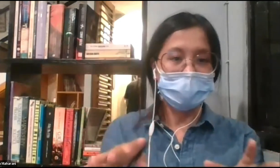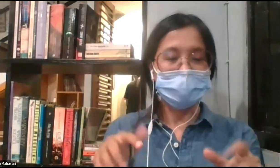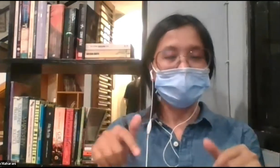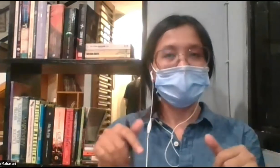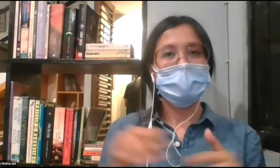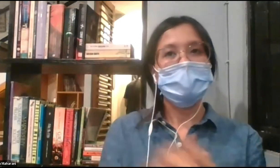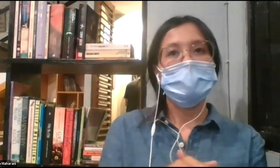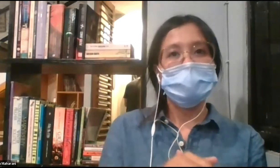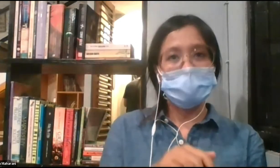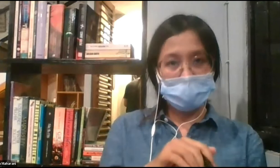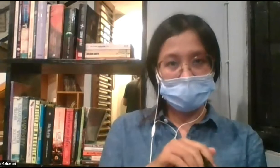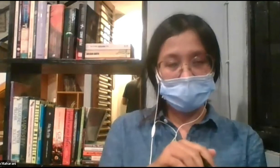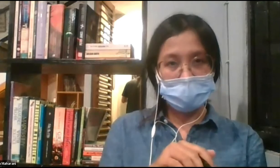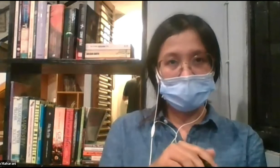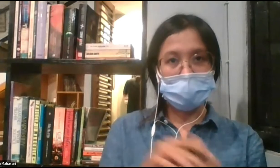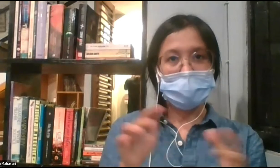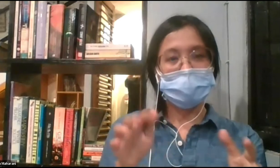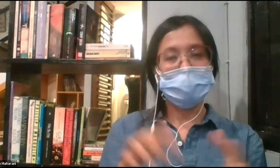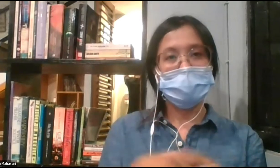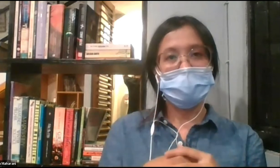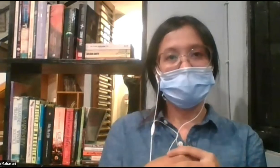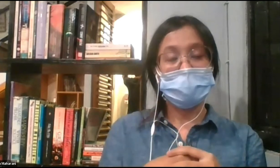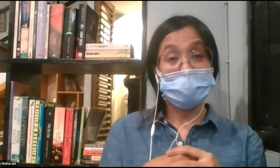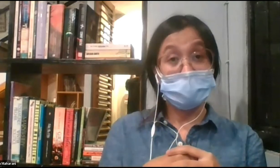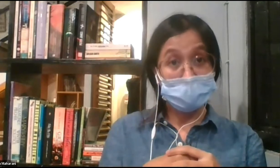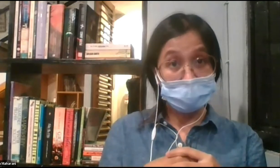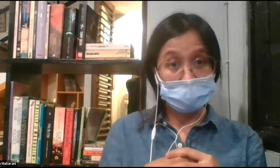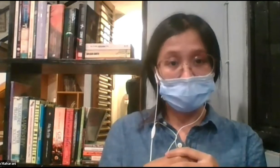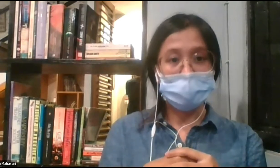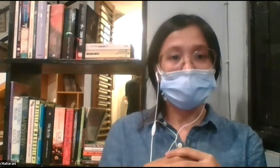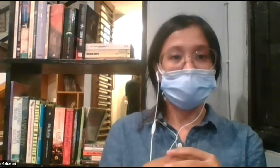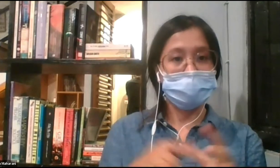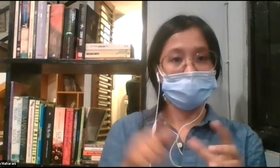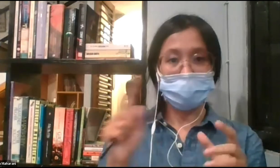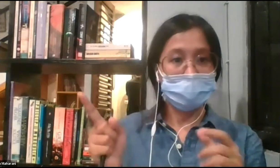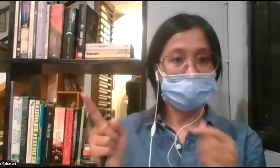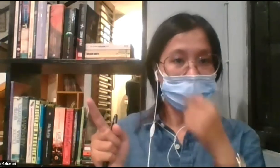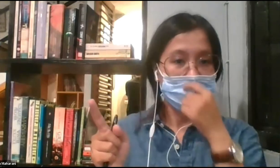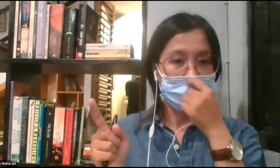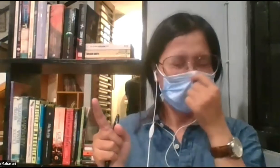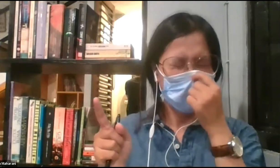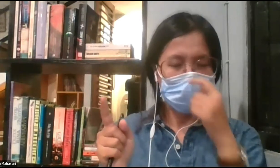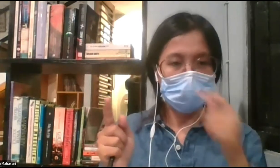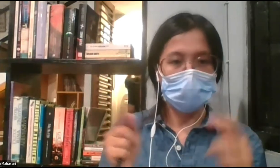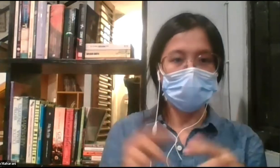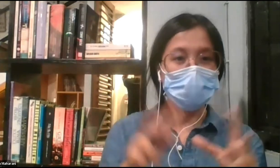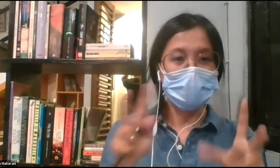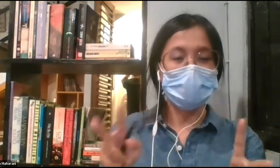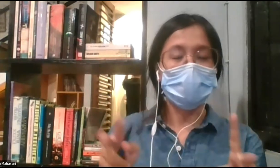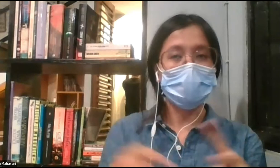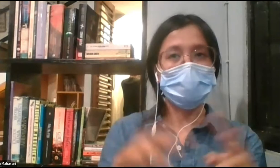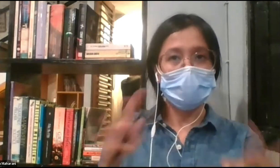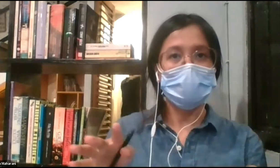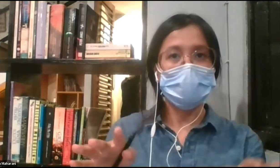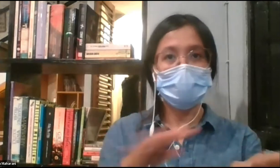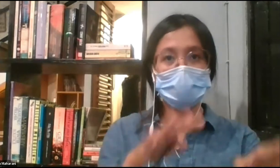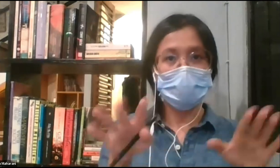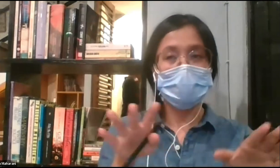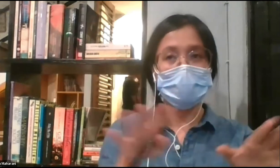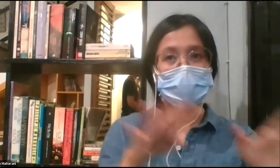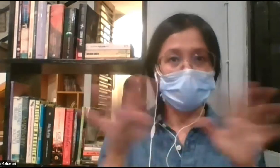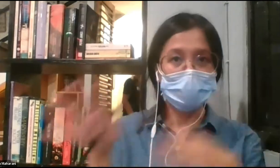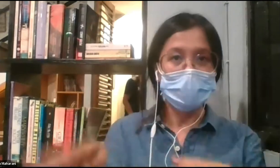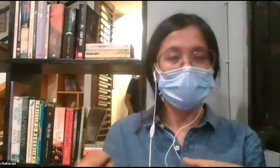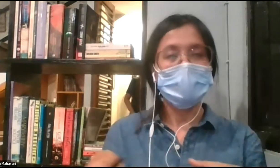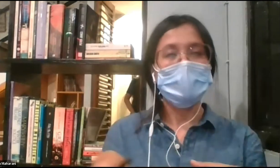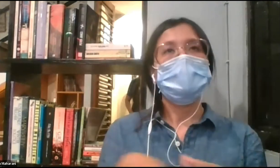tulisan kita ya. Bisa kalau waktunya sangat mepet, deadline, ya satu kali ya. Kalau misalnya enggak, dua kali kita cek di situ,